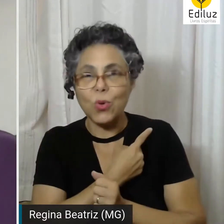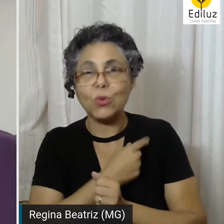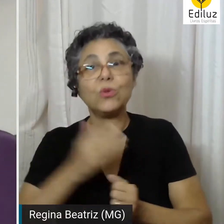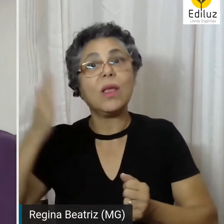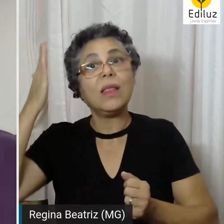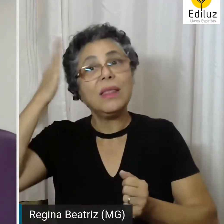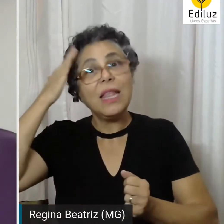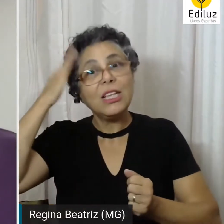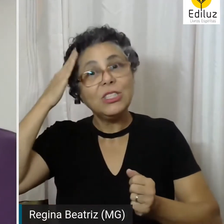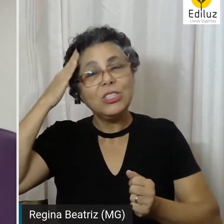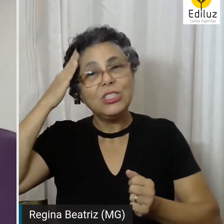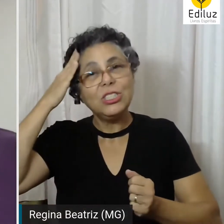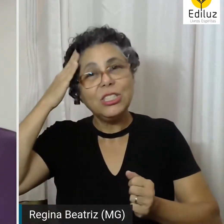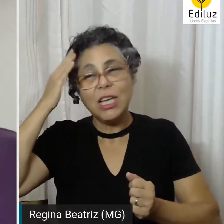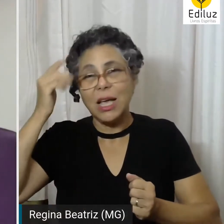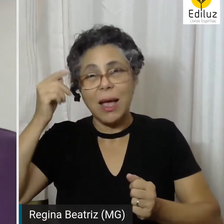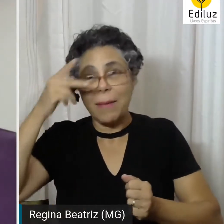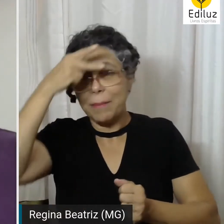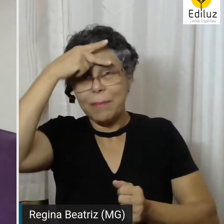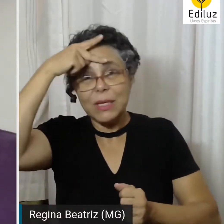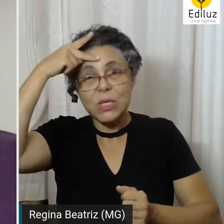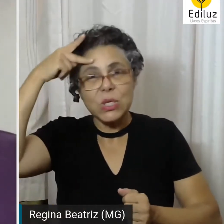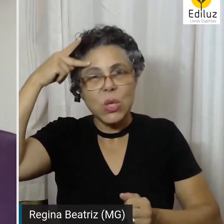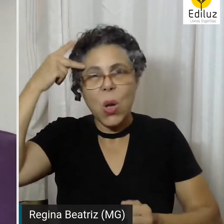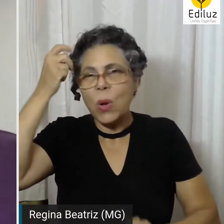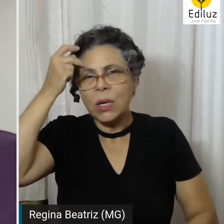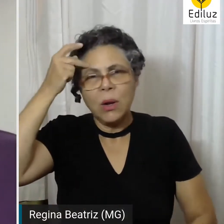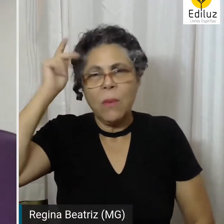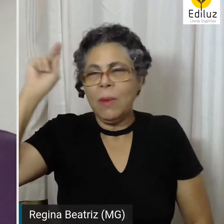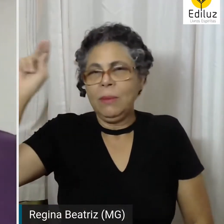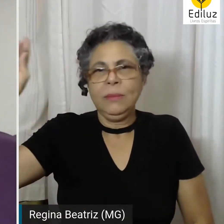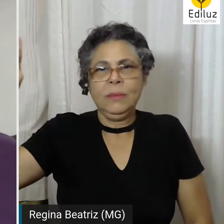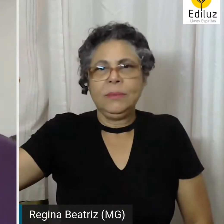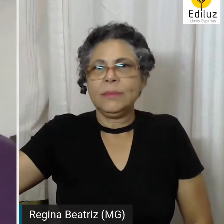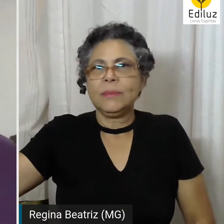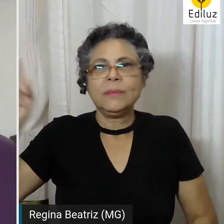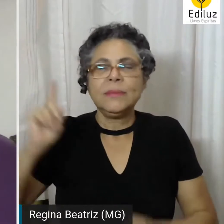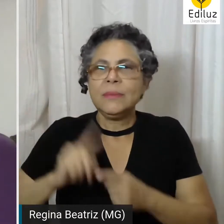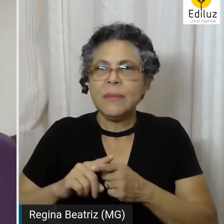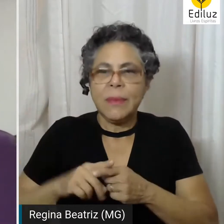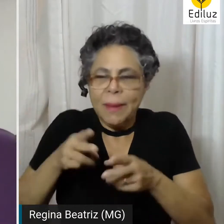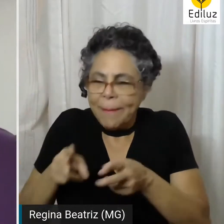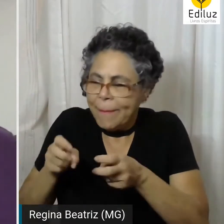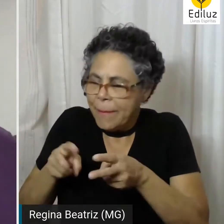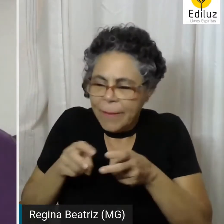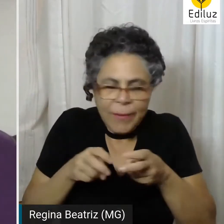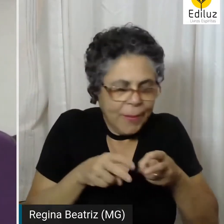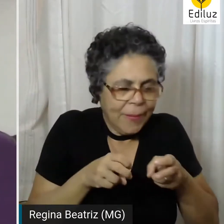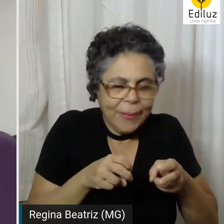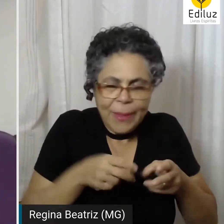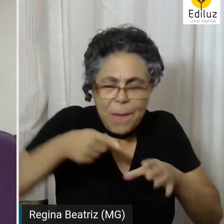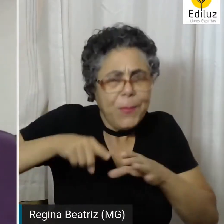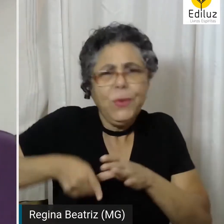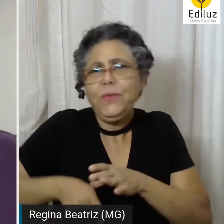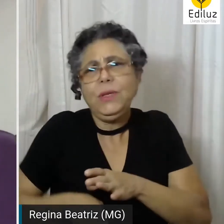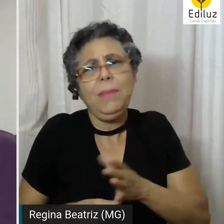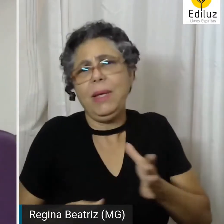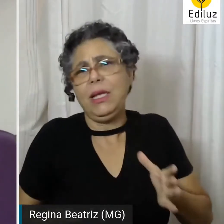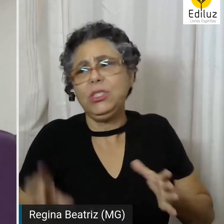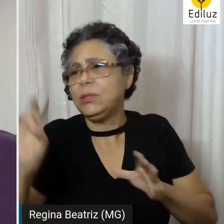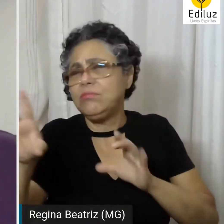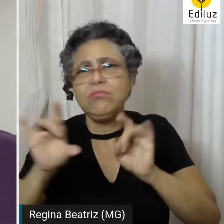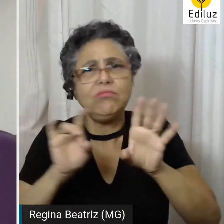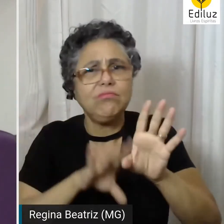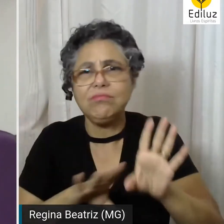entendia a natureza humana por empatia, percebia o mais profundo.